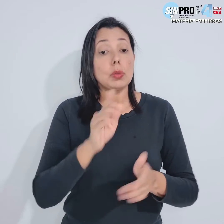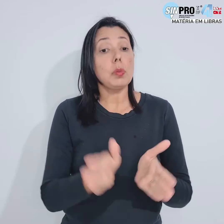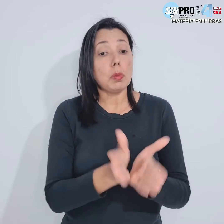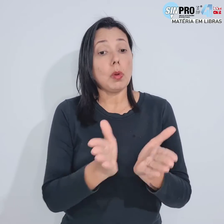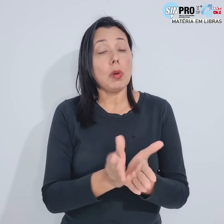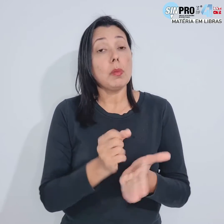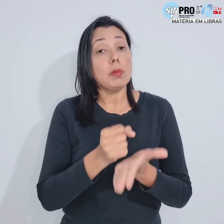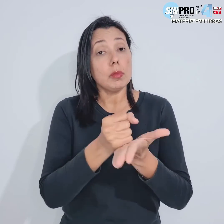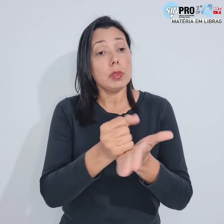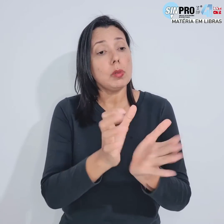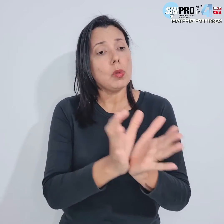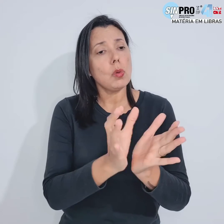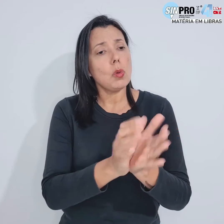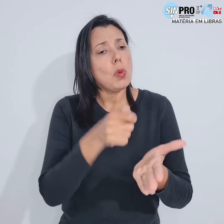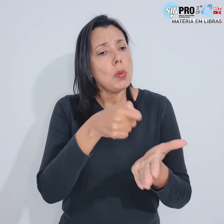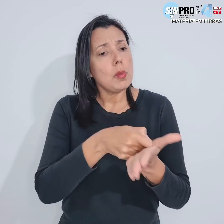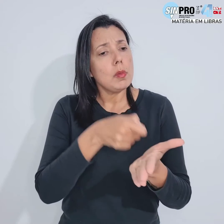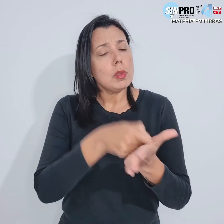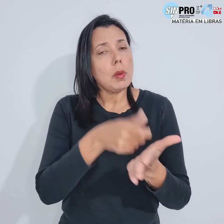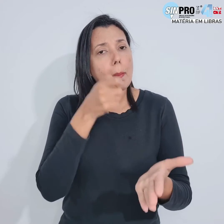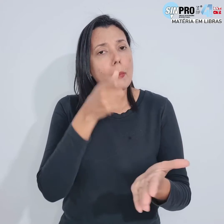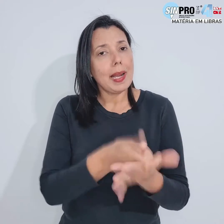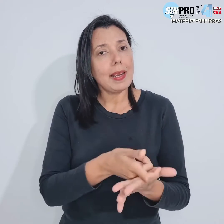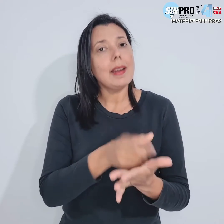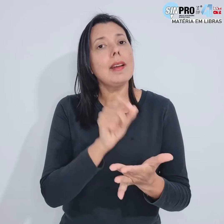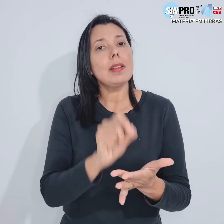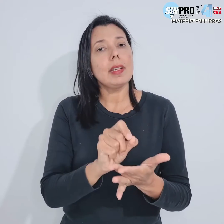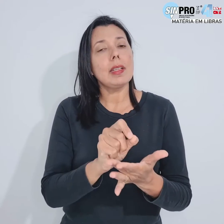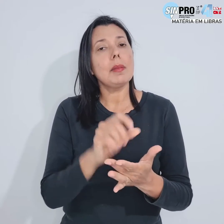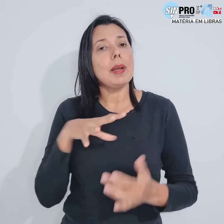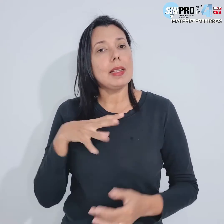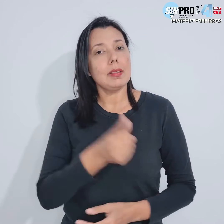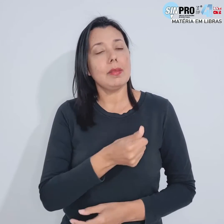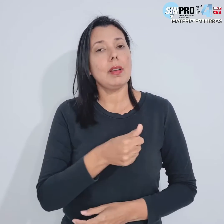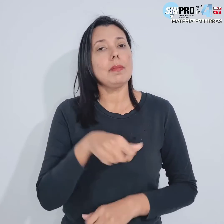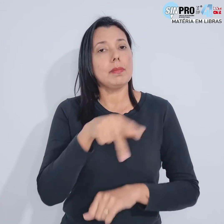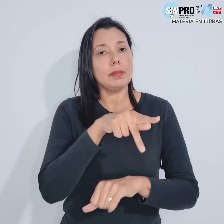este grupo a obrigação de pagar a conta para salvar o país.